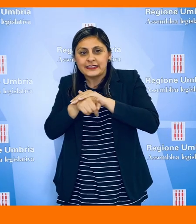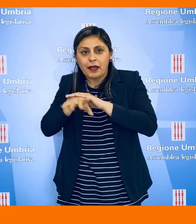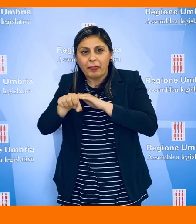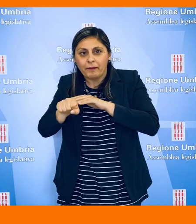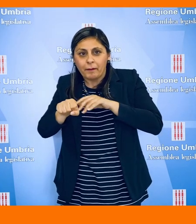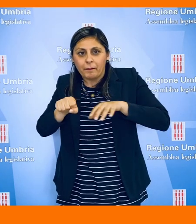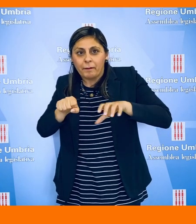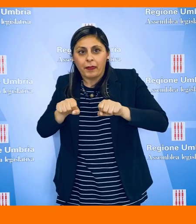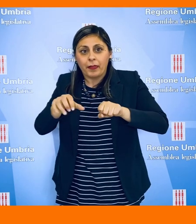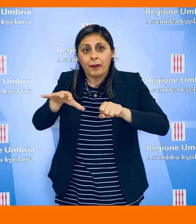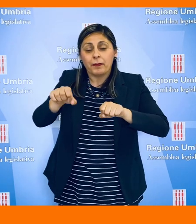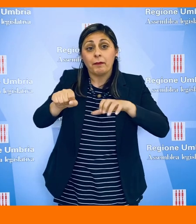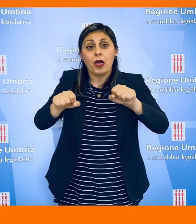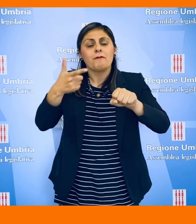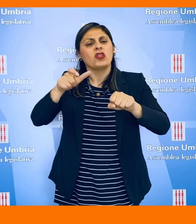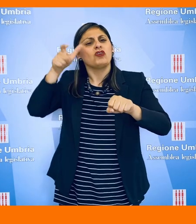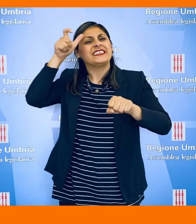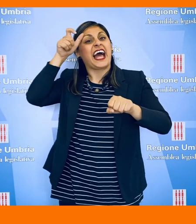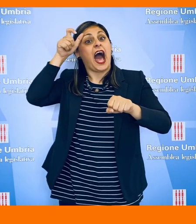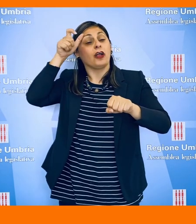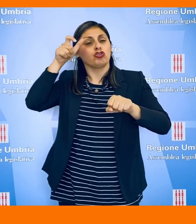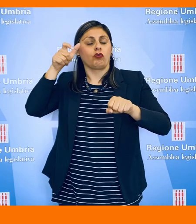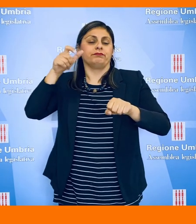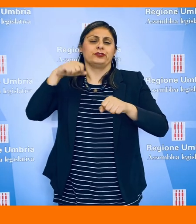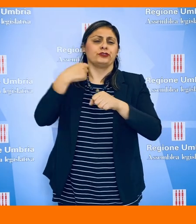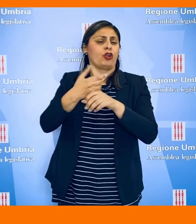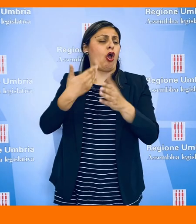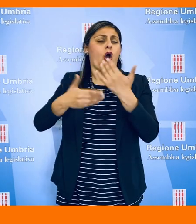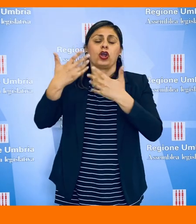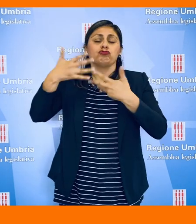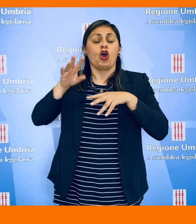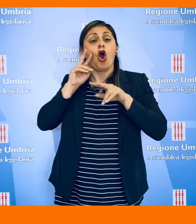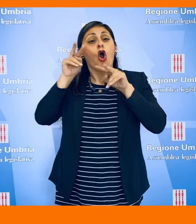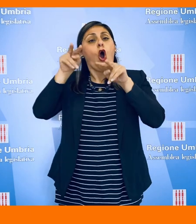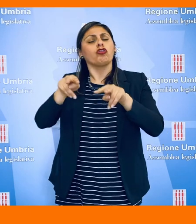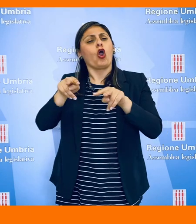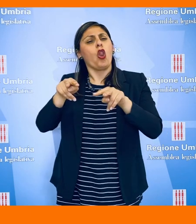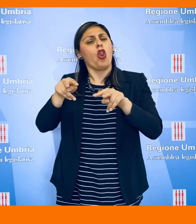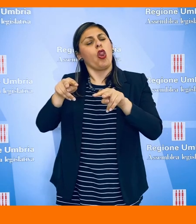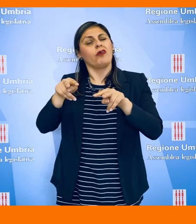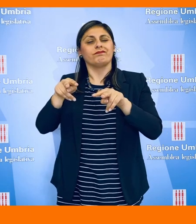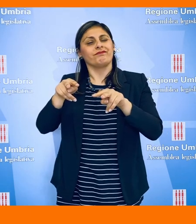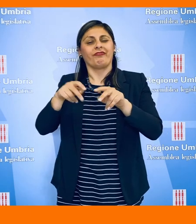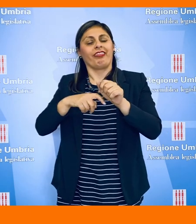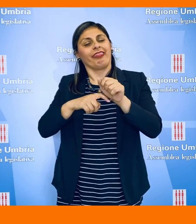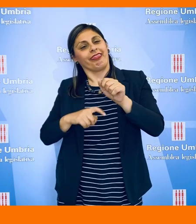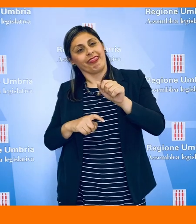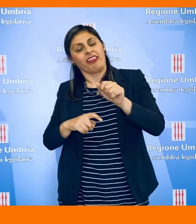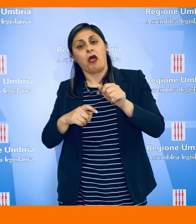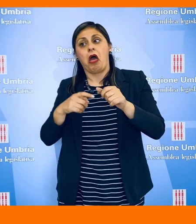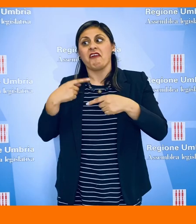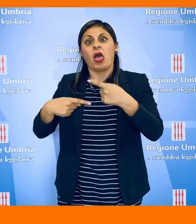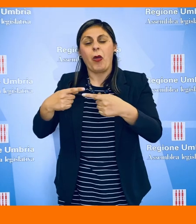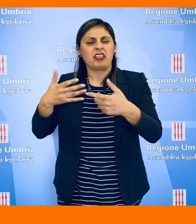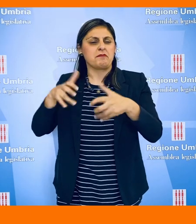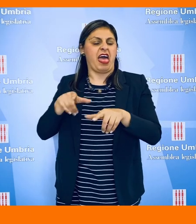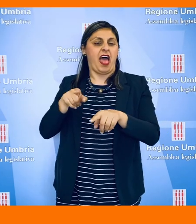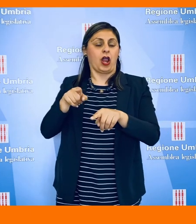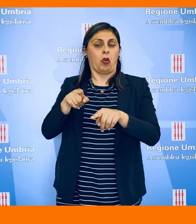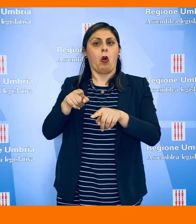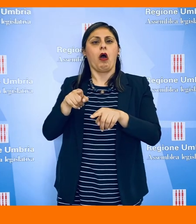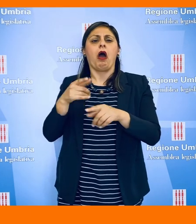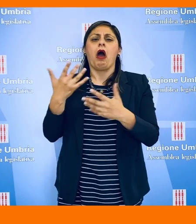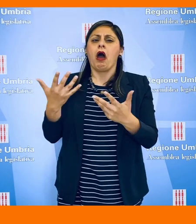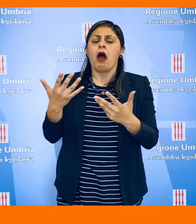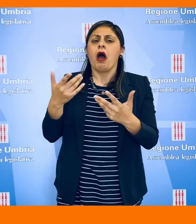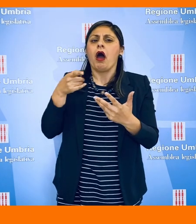i controlli dello Stato, per ragioni storiche, sono meno stringenti e meno frequenti. E quindi si assiste ad esempio